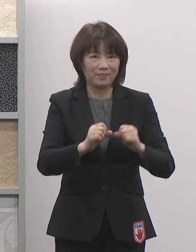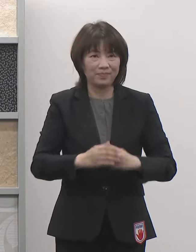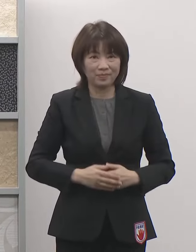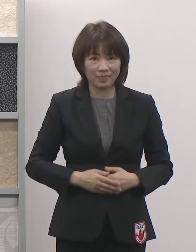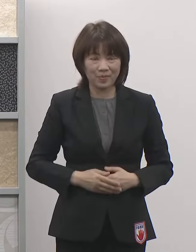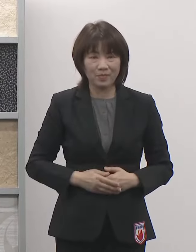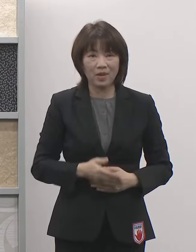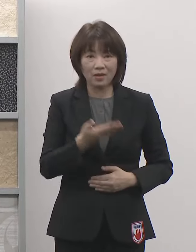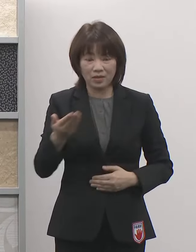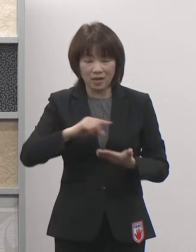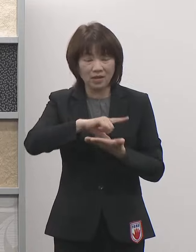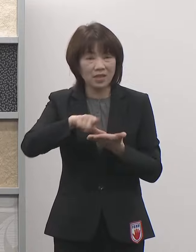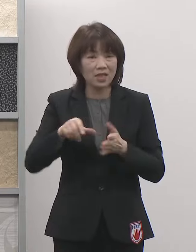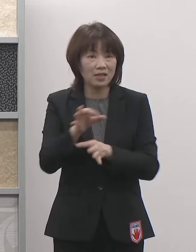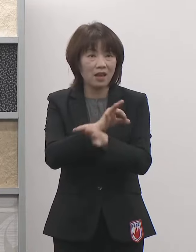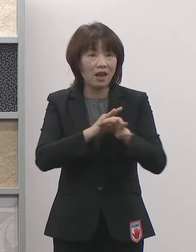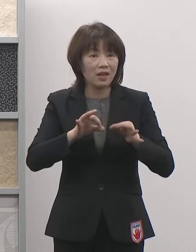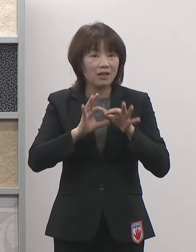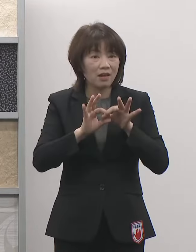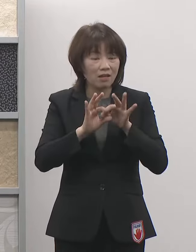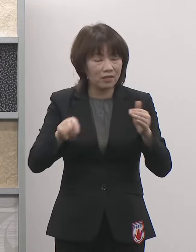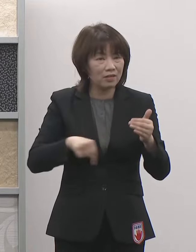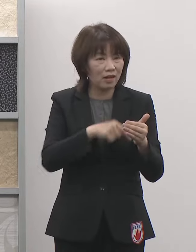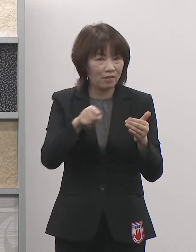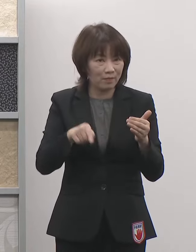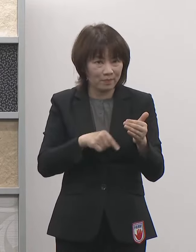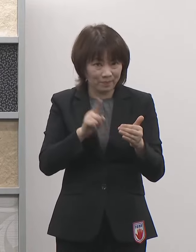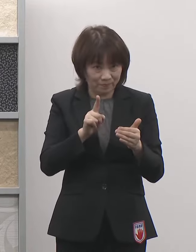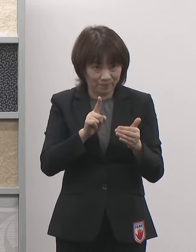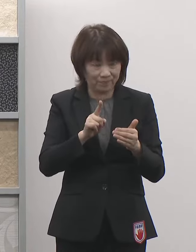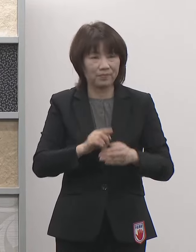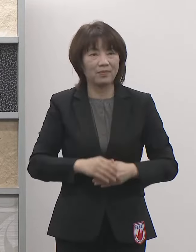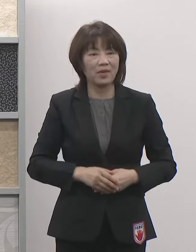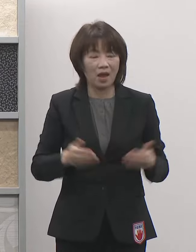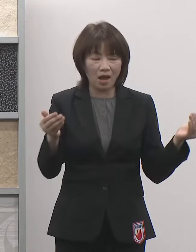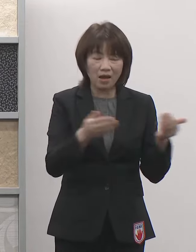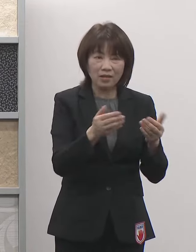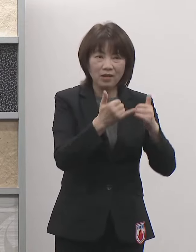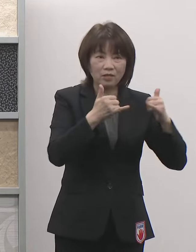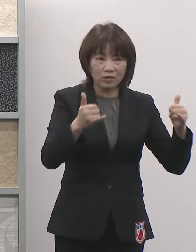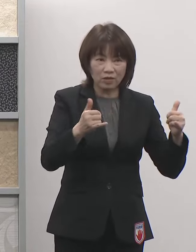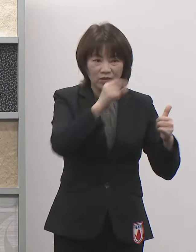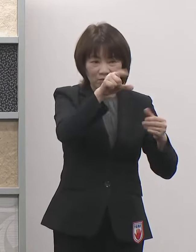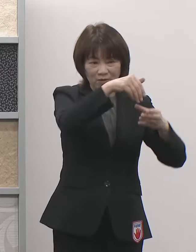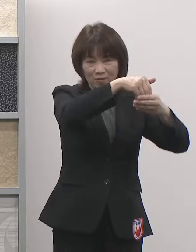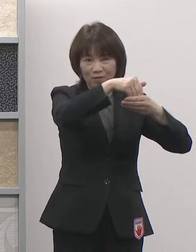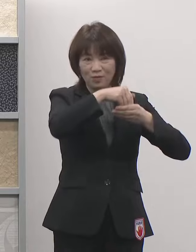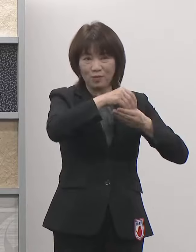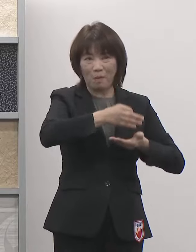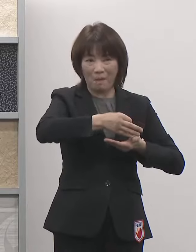次に地域経済に関してですが、まずはその働く人の賃金アップに対